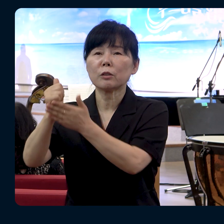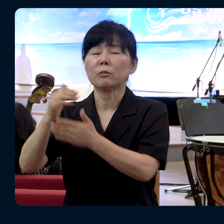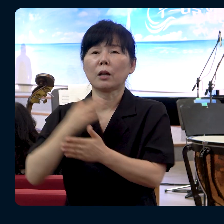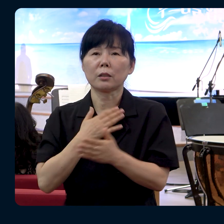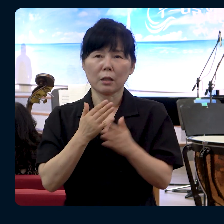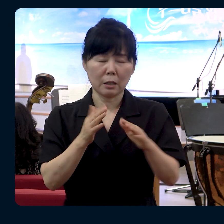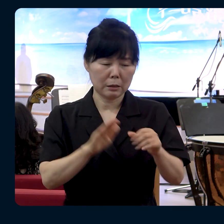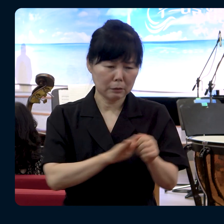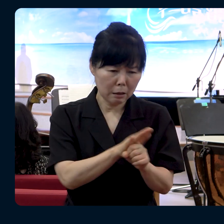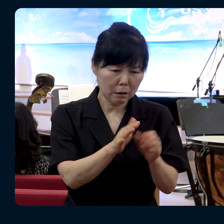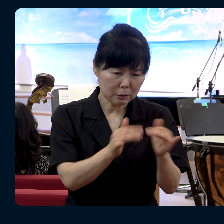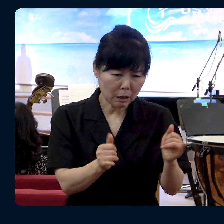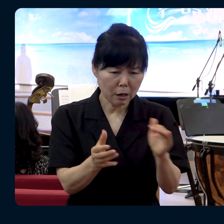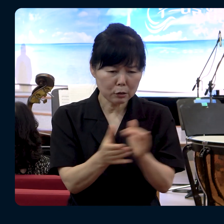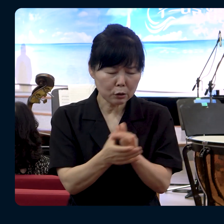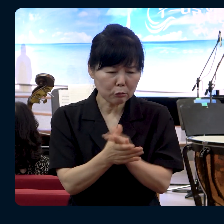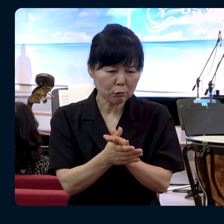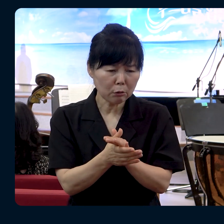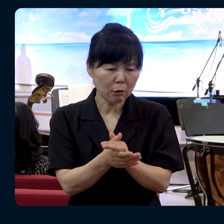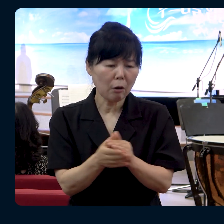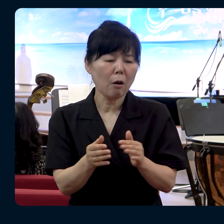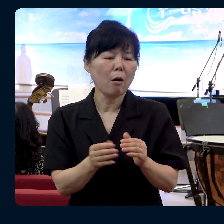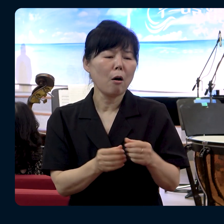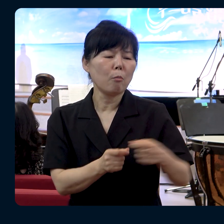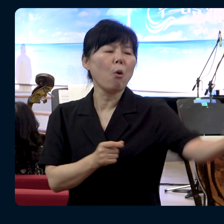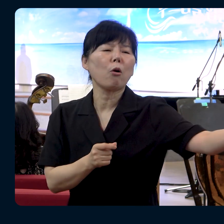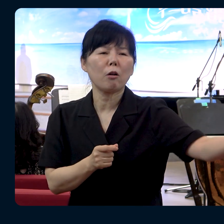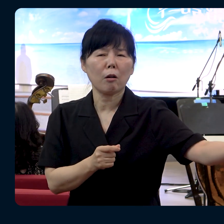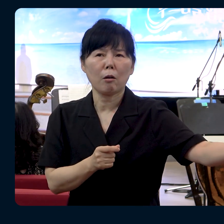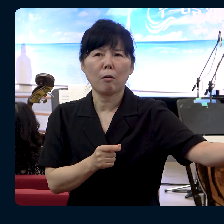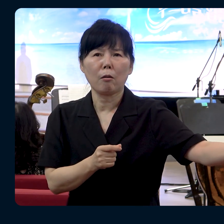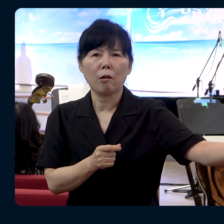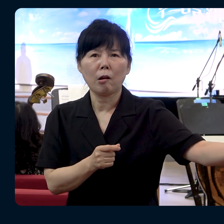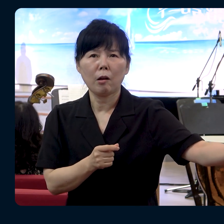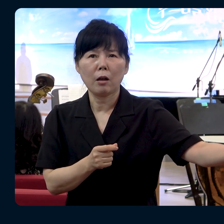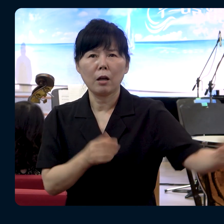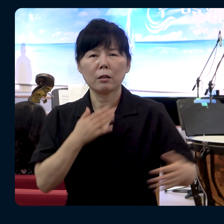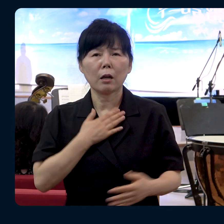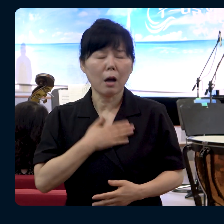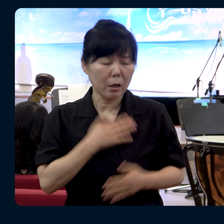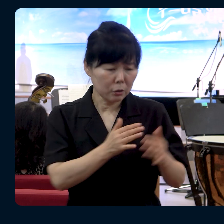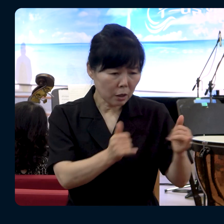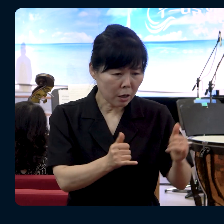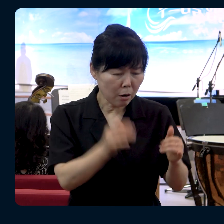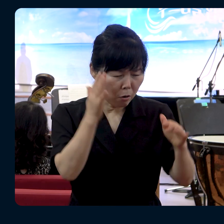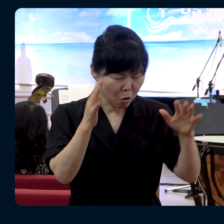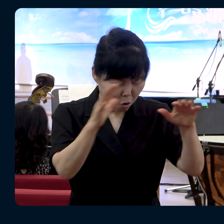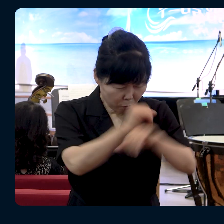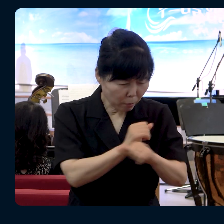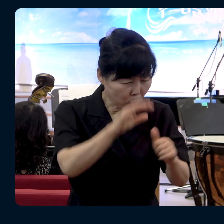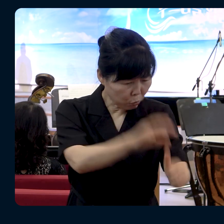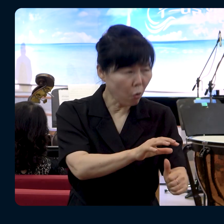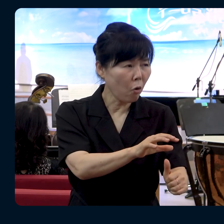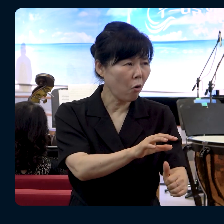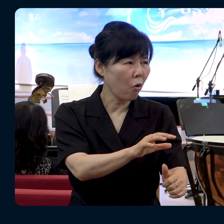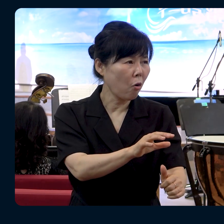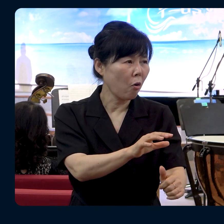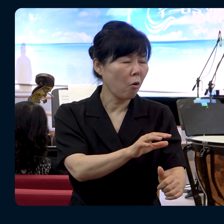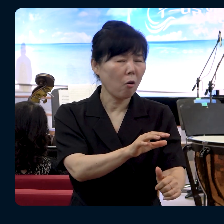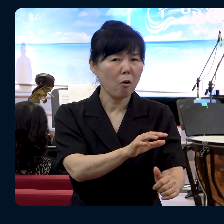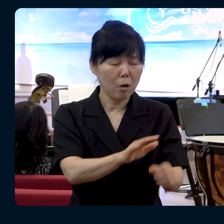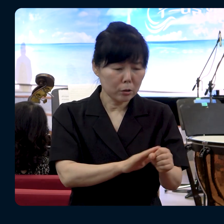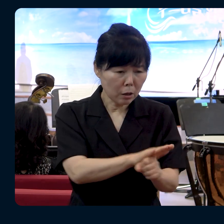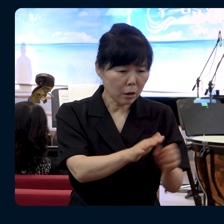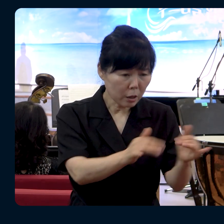사랑하는 자와 친구를 멀리 떠나게 하시며 내가 아는 자를 흑암에 두셨나이다. 주는 내게서